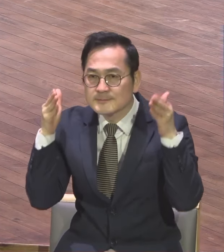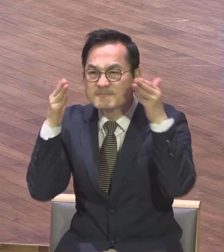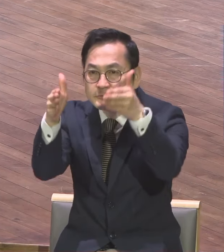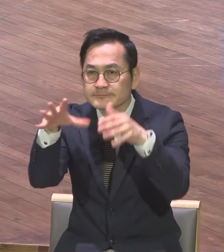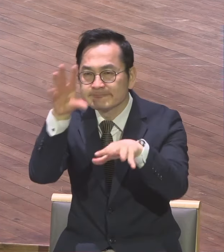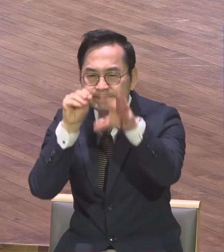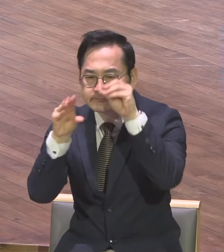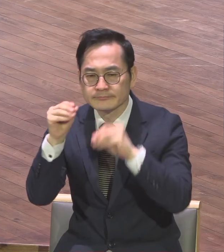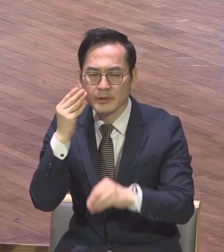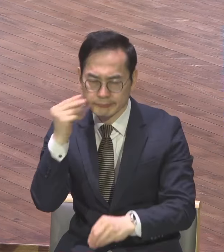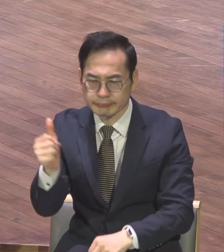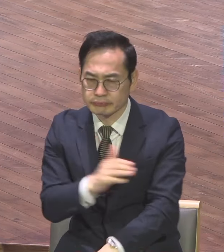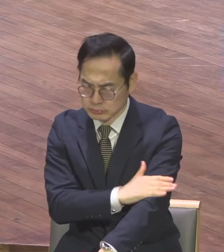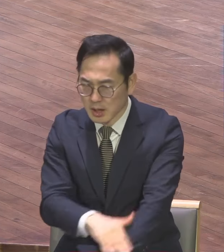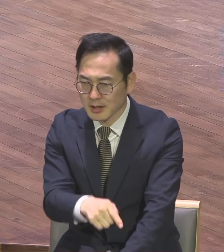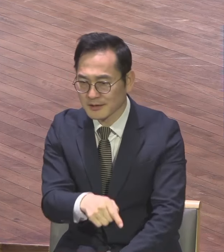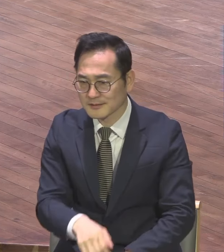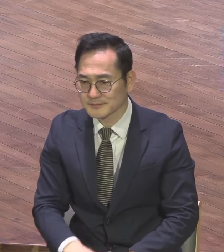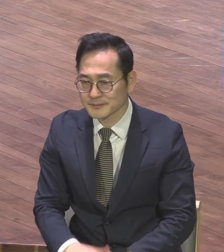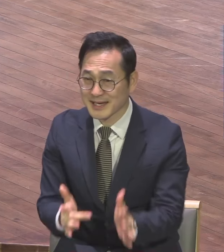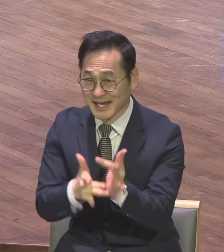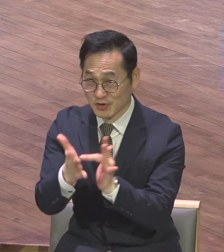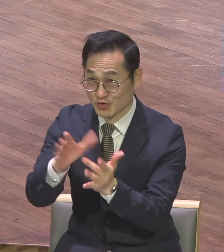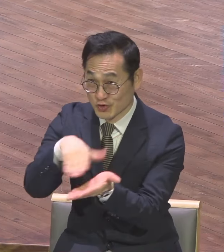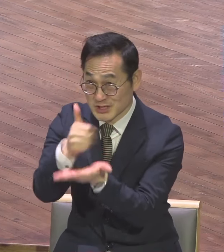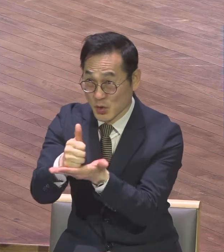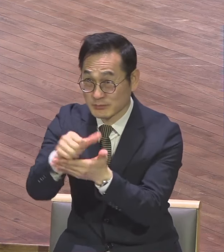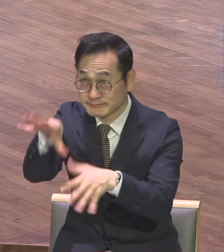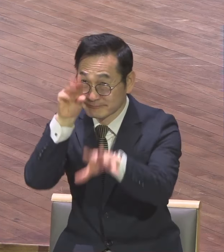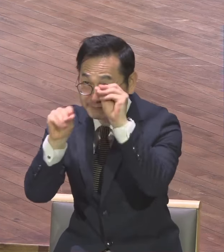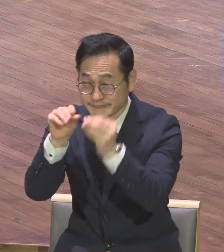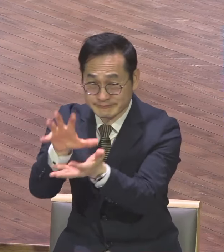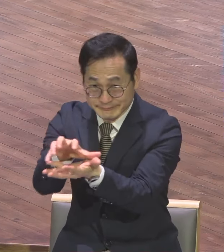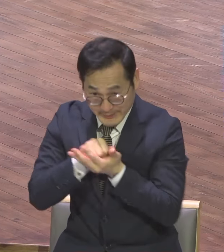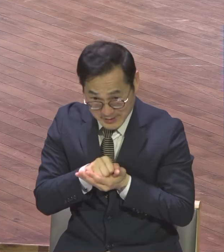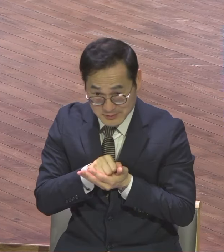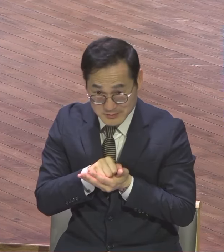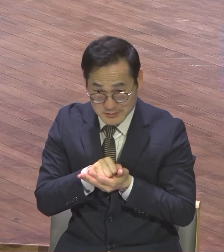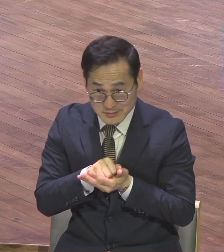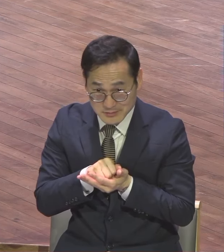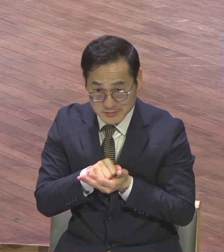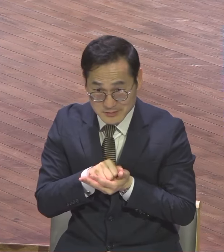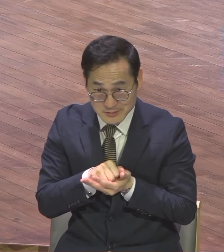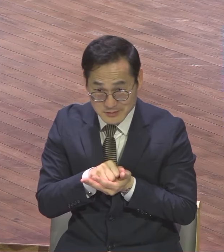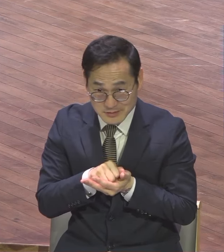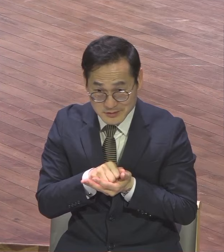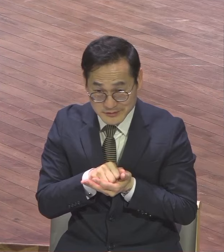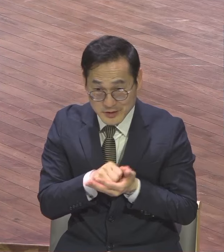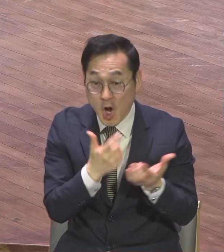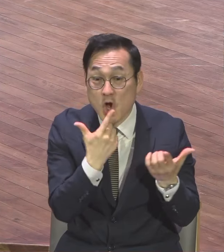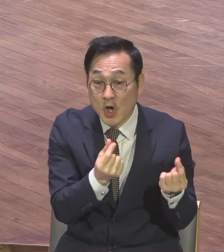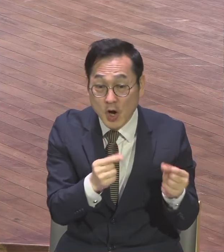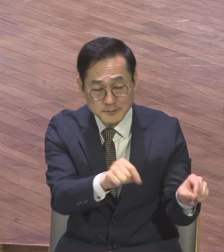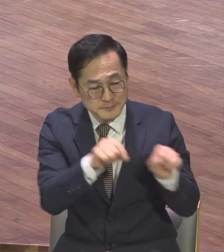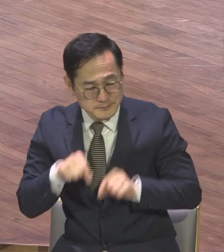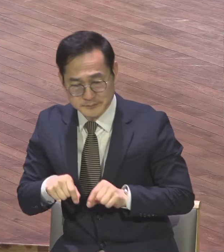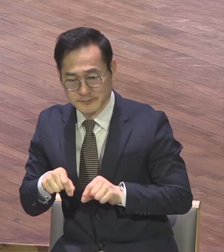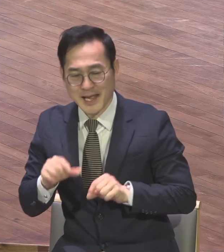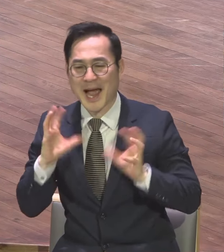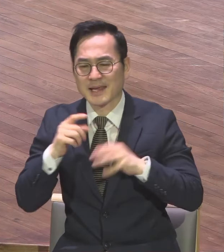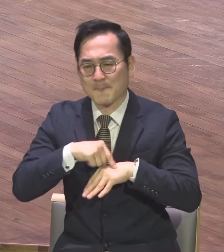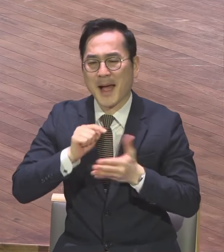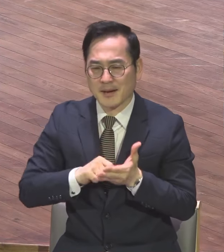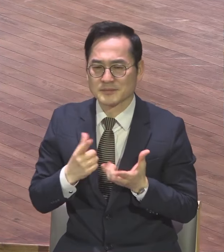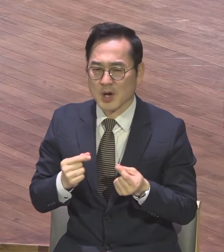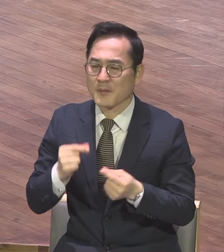어린아이처럼요 예수 그리스도를 순수하게 받아들이고 영접하는 자에게 뭐요? 하나님의 나라가 주어진다. 그